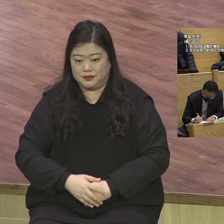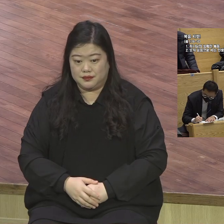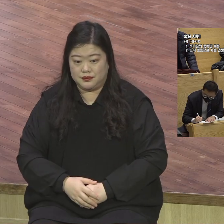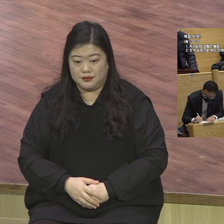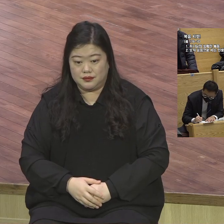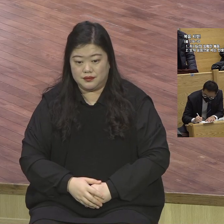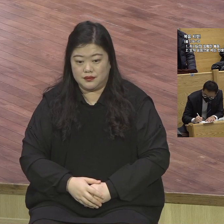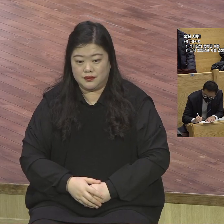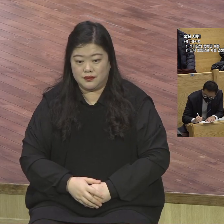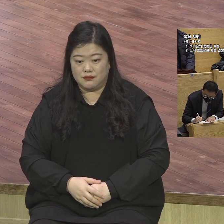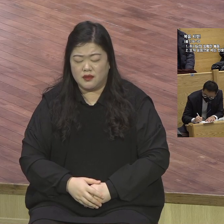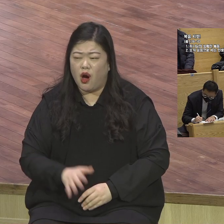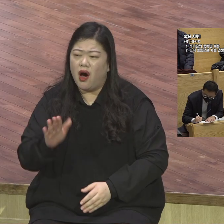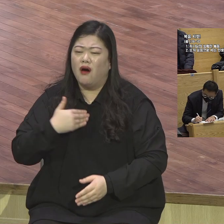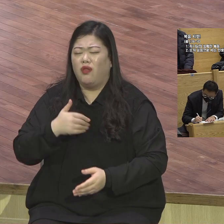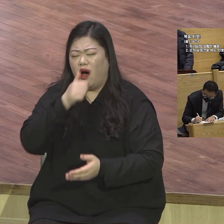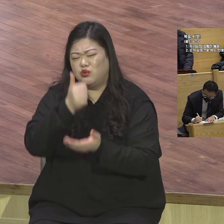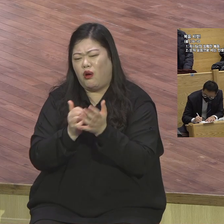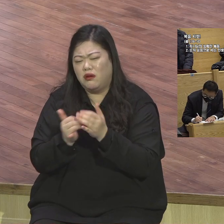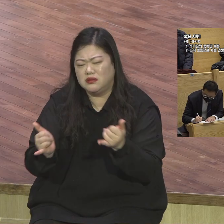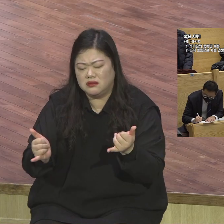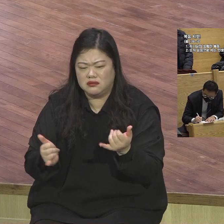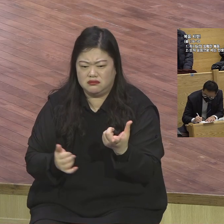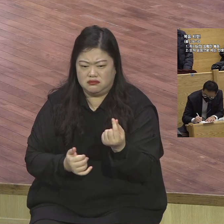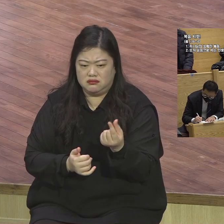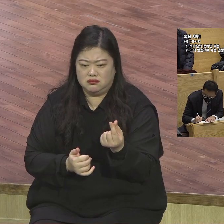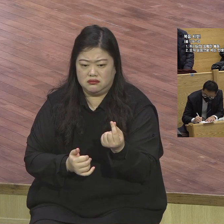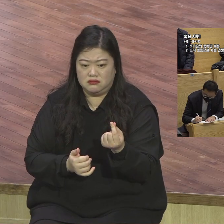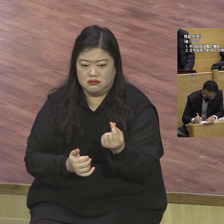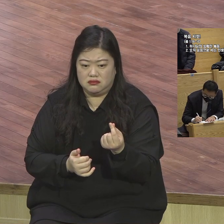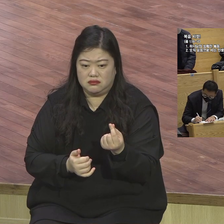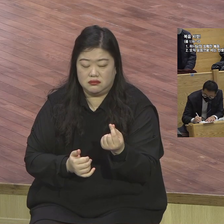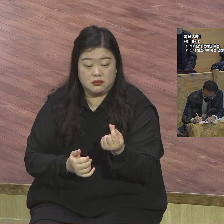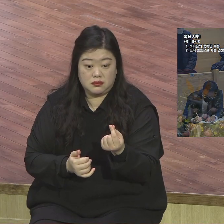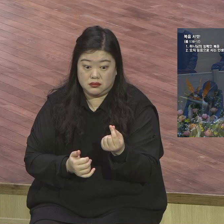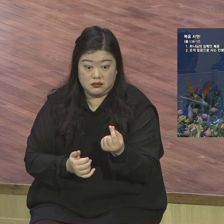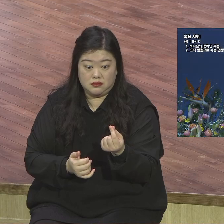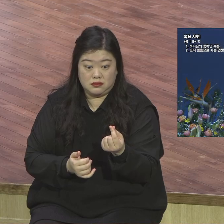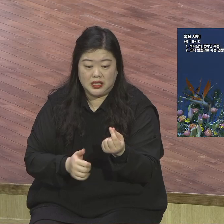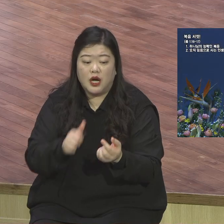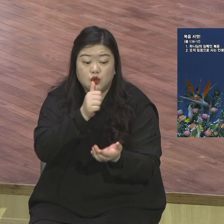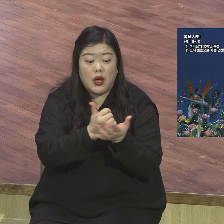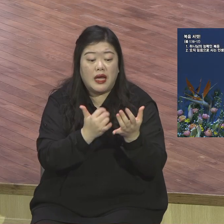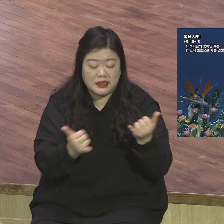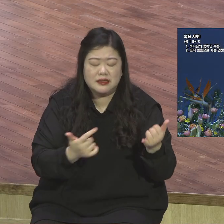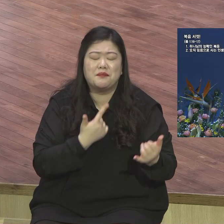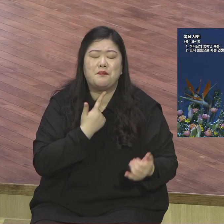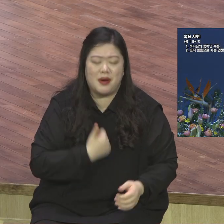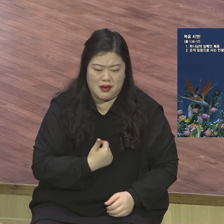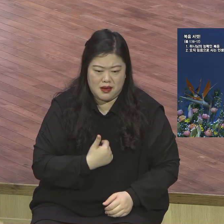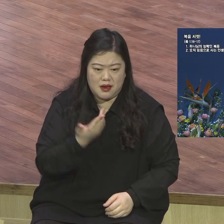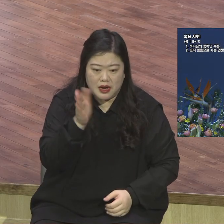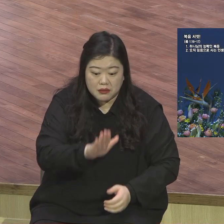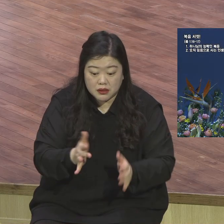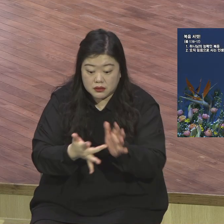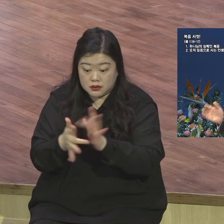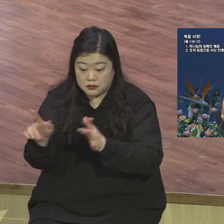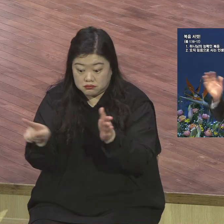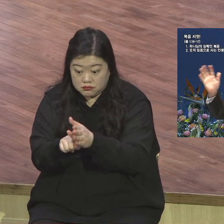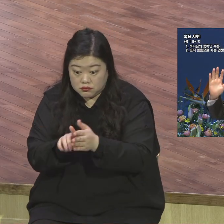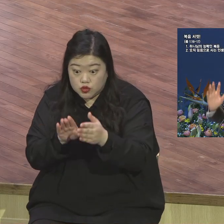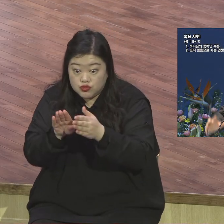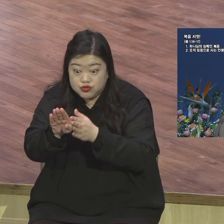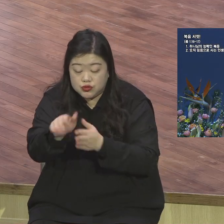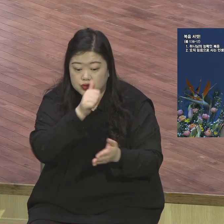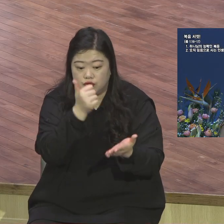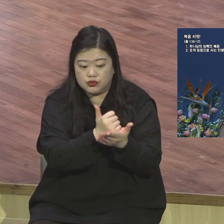순간, 복음 깨닫는 순간에 나는 죽고 이제는 내 안에 그리스도가 산다. 그래서